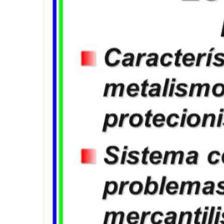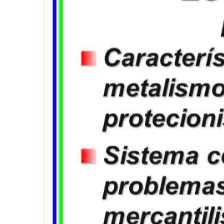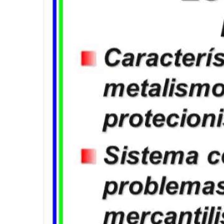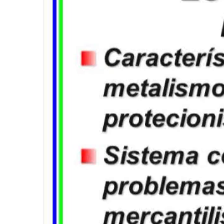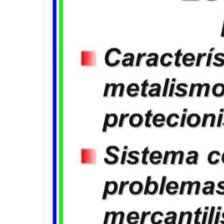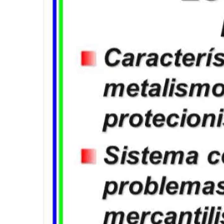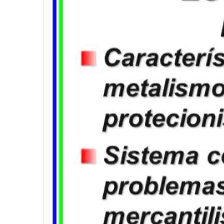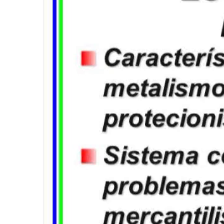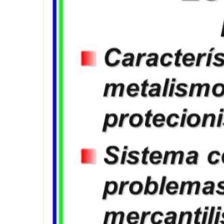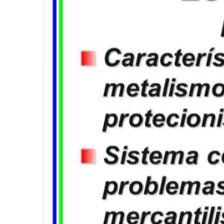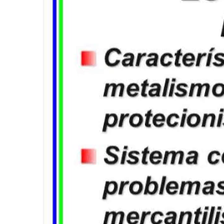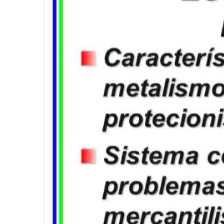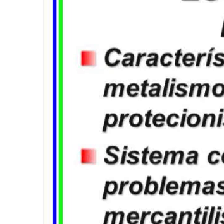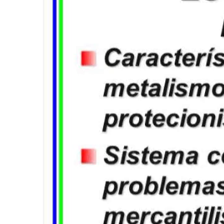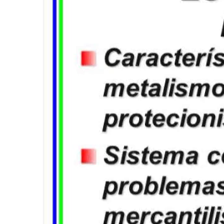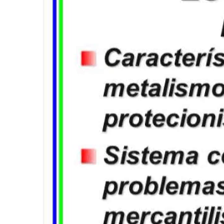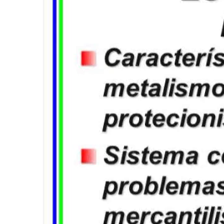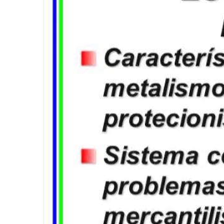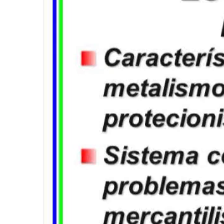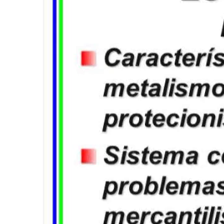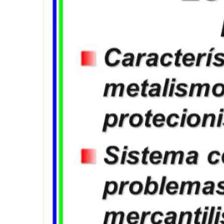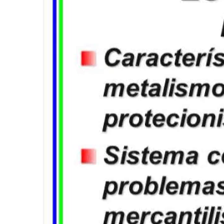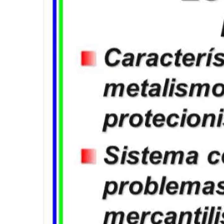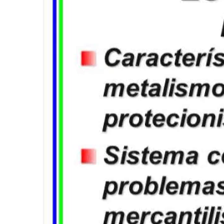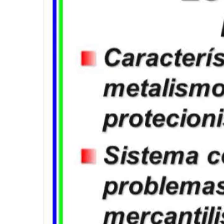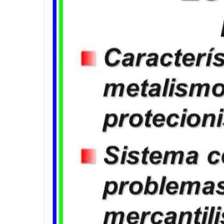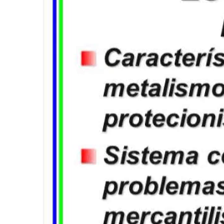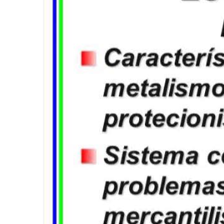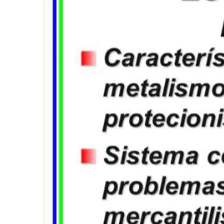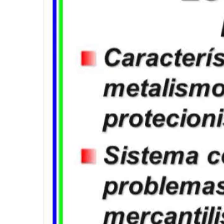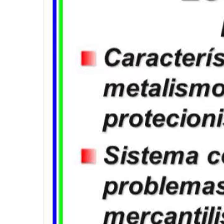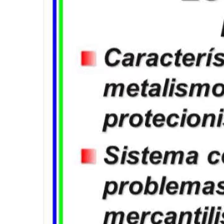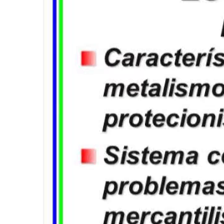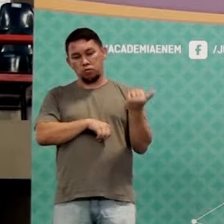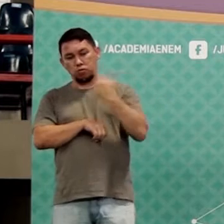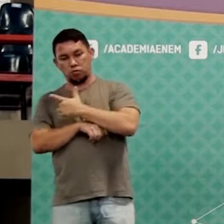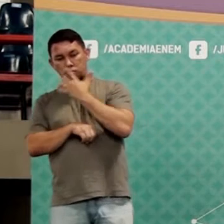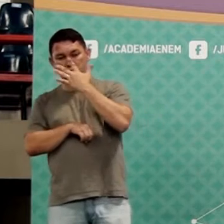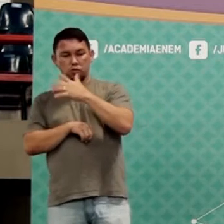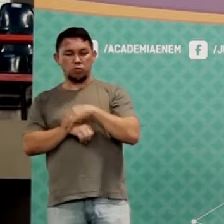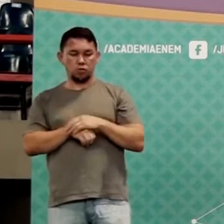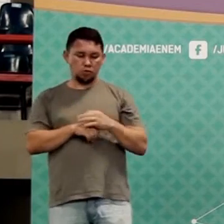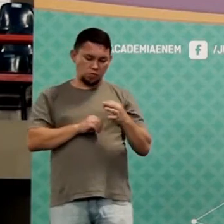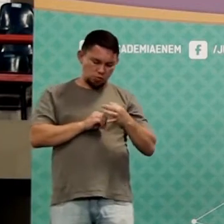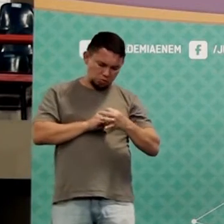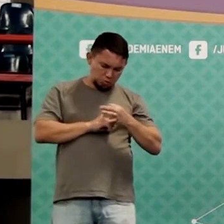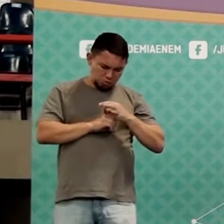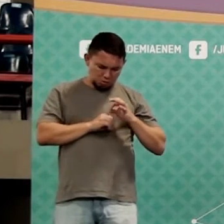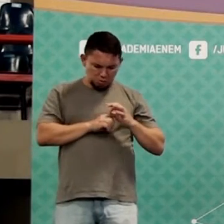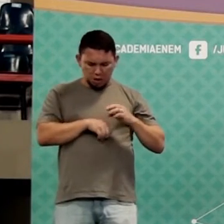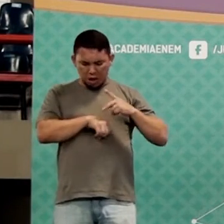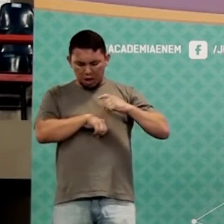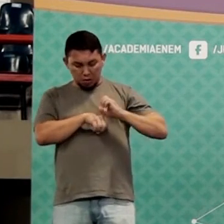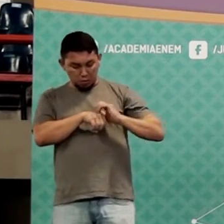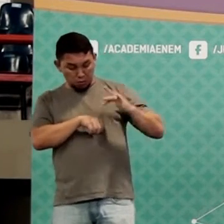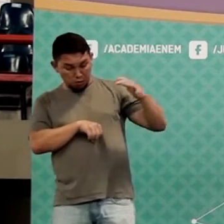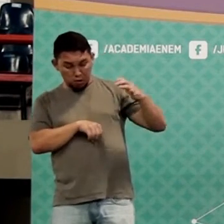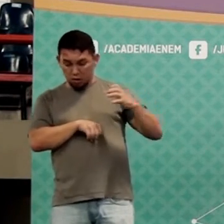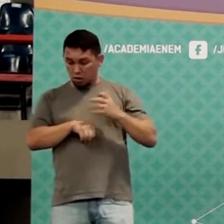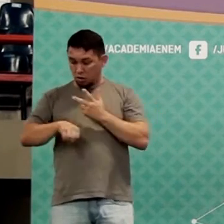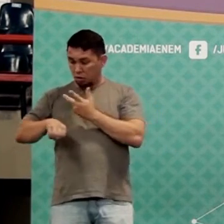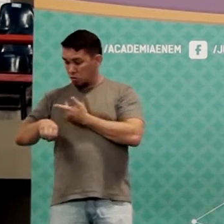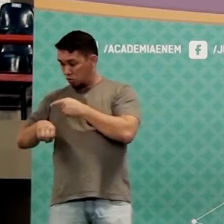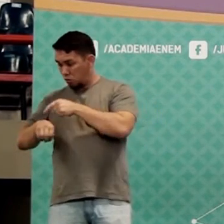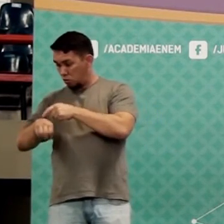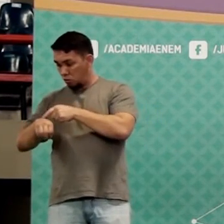diamante. O ouro ou a esmeralda? Esmeralda. Um quartzo. Mas entenda, dá